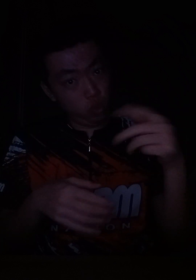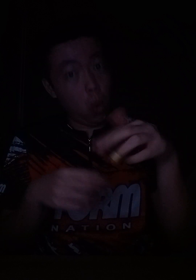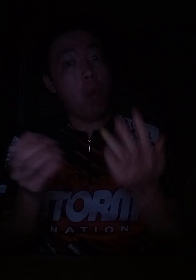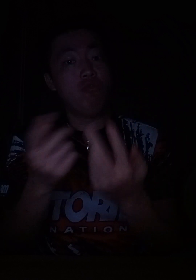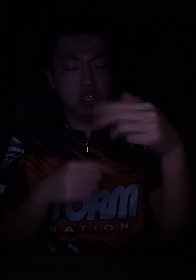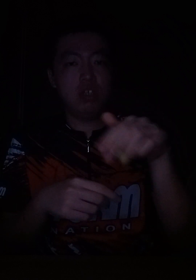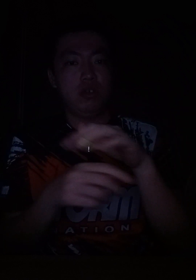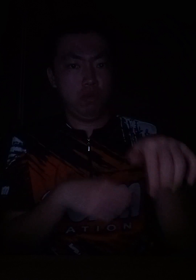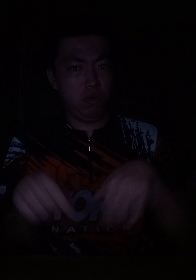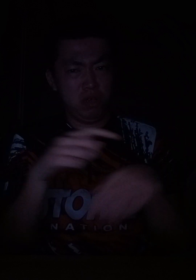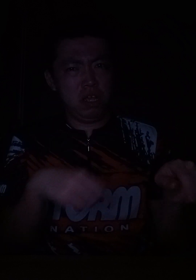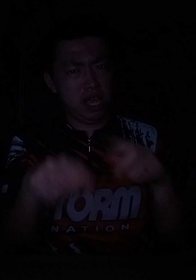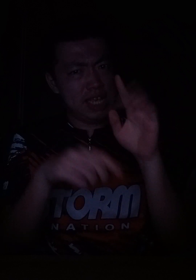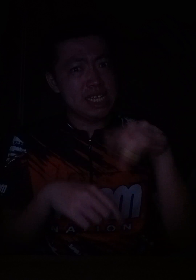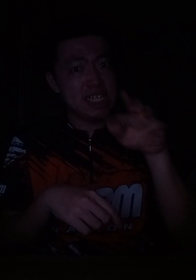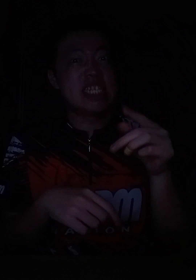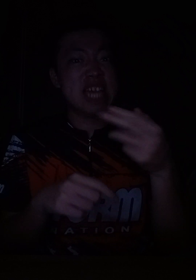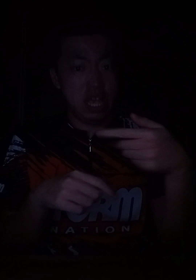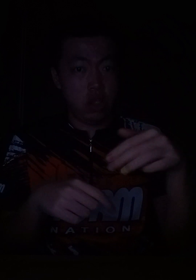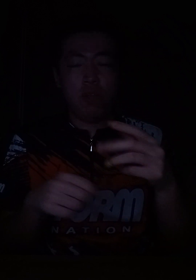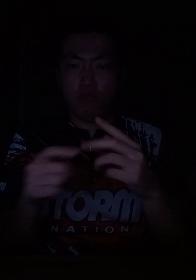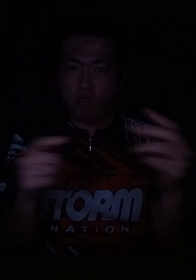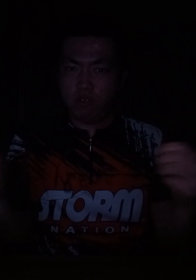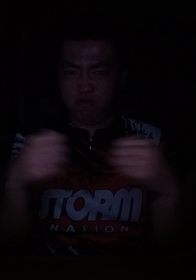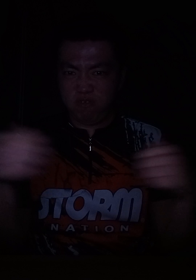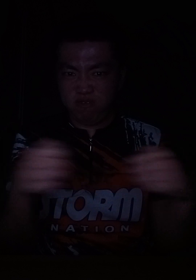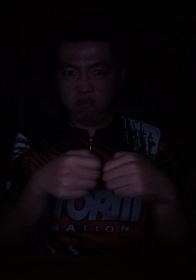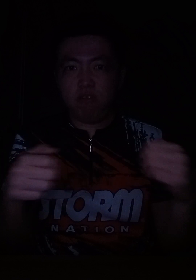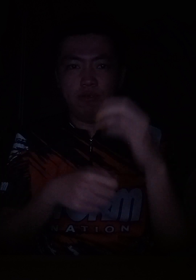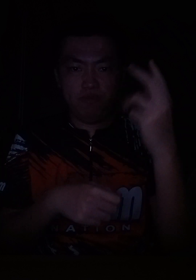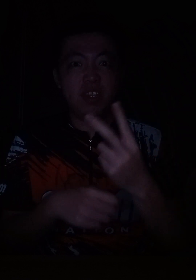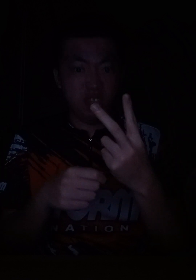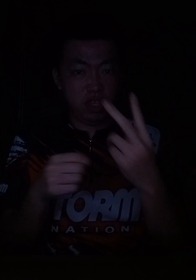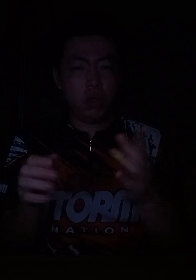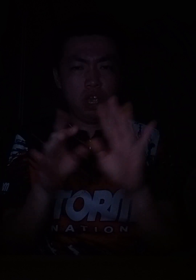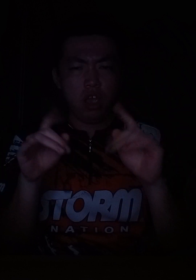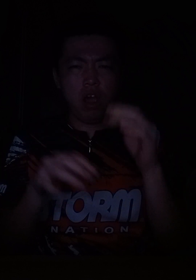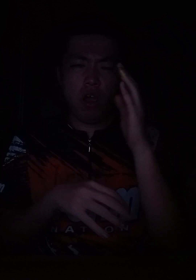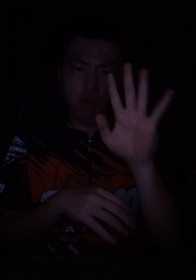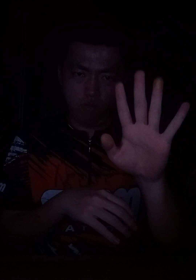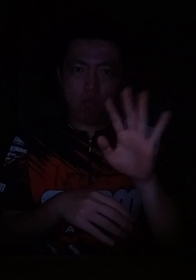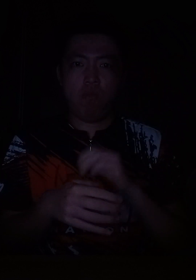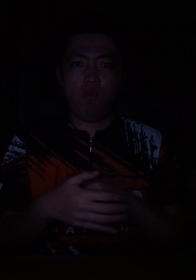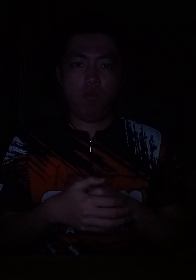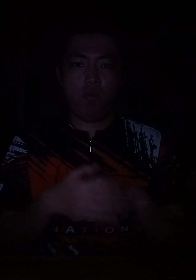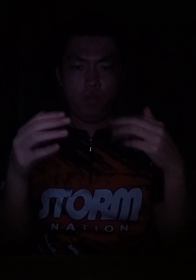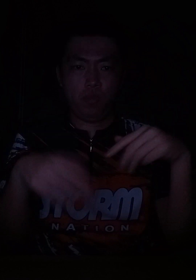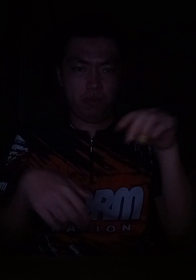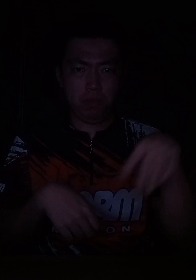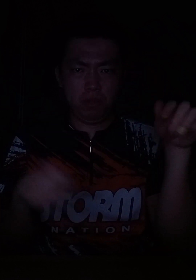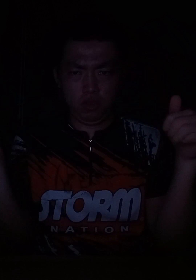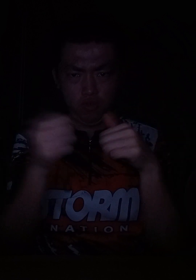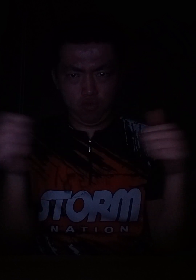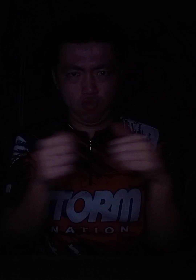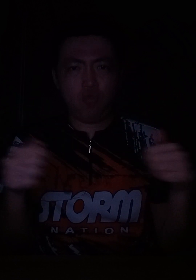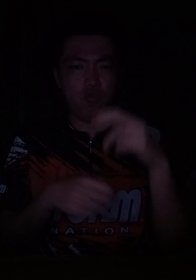덤프트럭이 맞은편 승용차, 트레일러 차량 등과 충돌하면서 2차 사고가 벌어졌습니다. 이 사고로 첫 충돌 사고가 벌어진 트럭 운전자